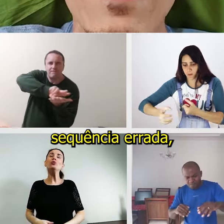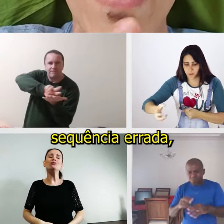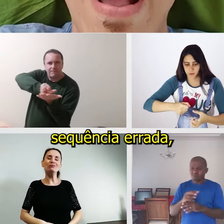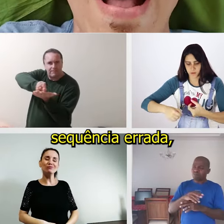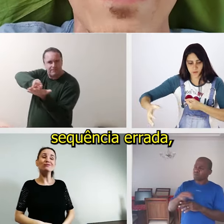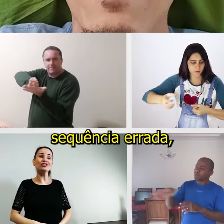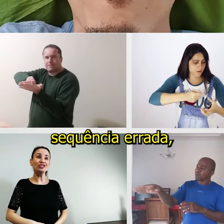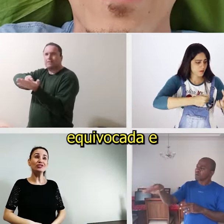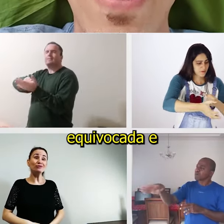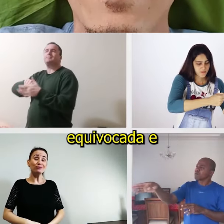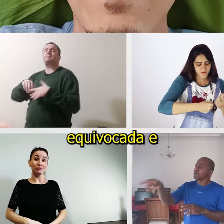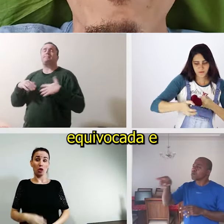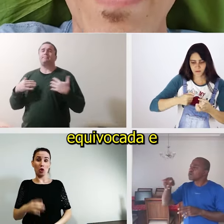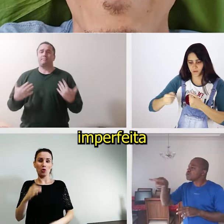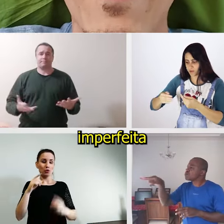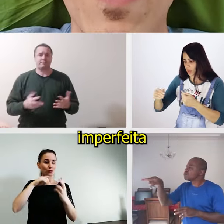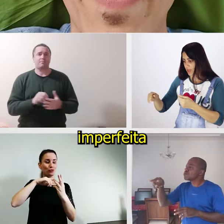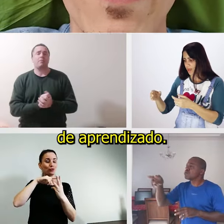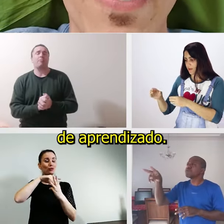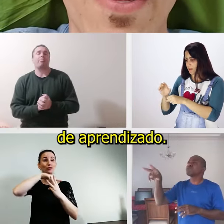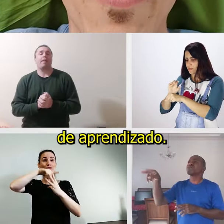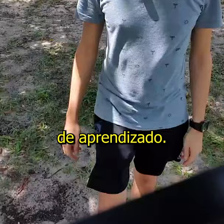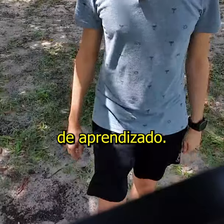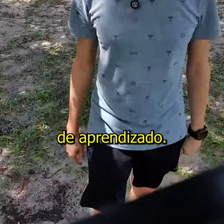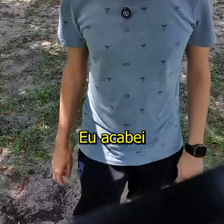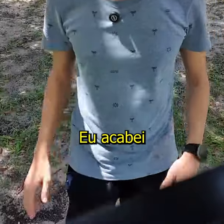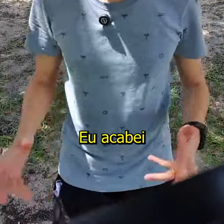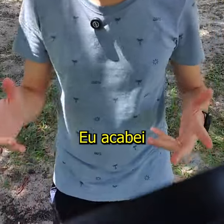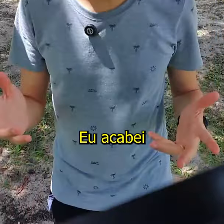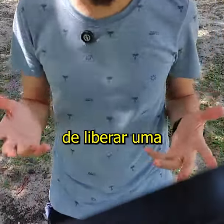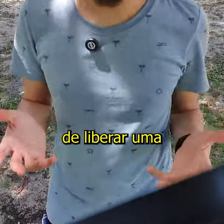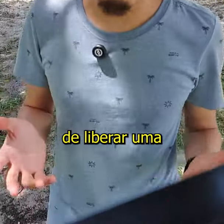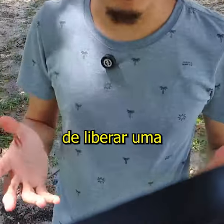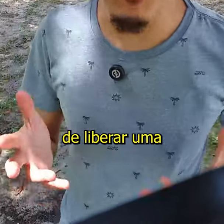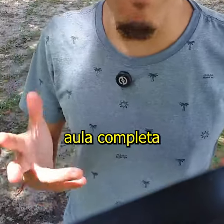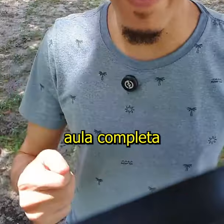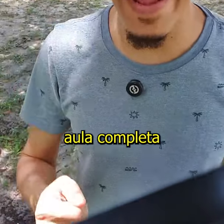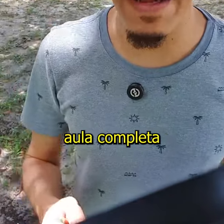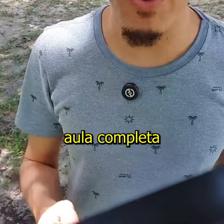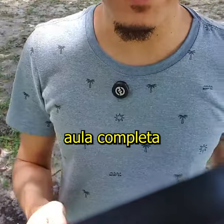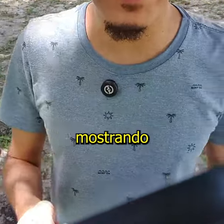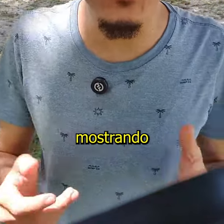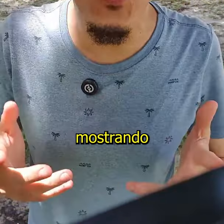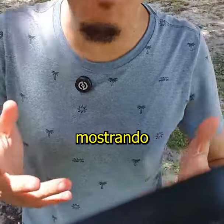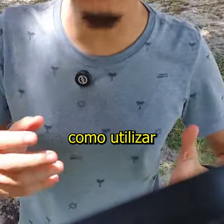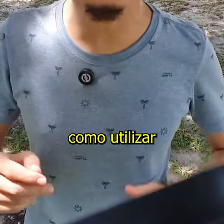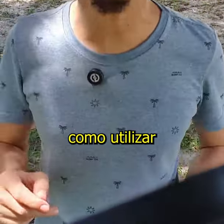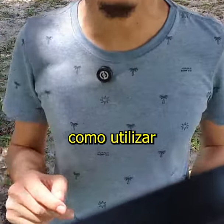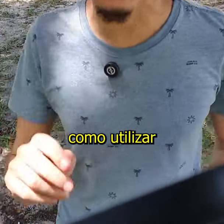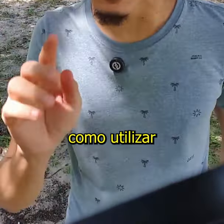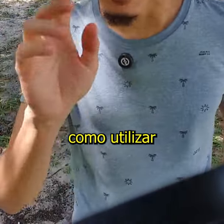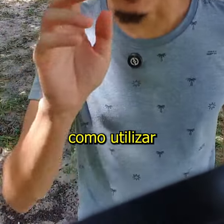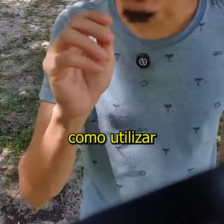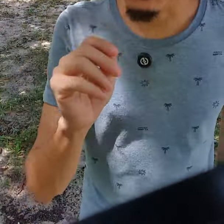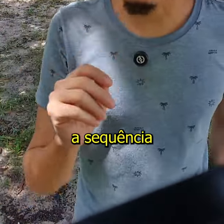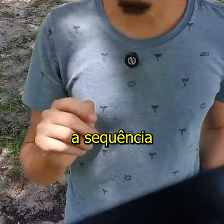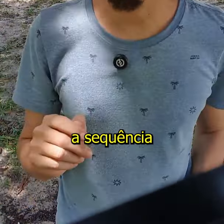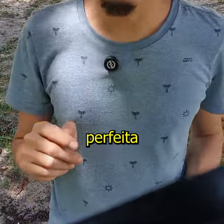sequência errada, equivocada e imperfeita de aprendizado. Eu acabei de liberar uma aula completa mostrando como utilizar a sequência